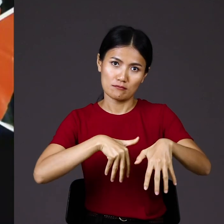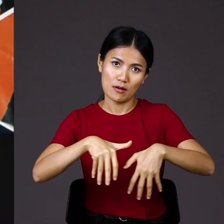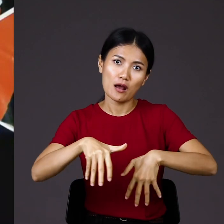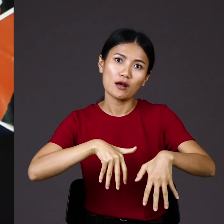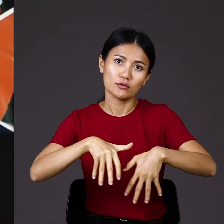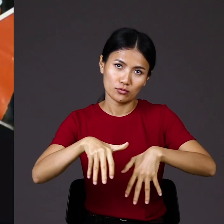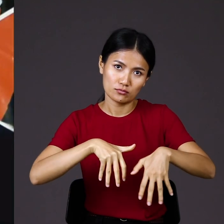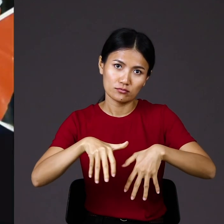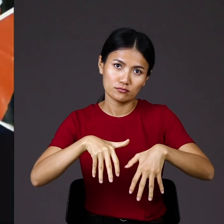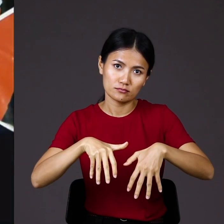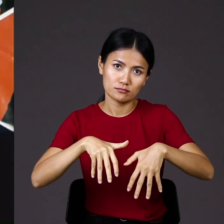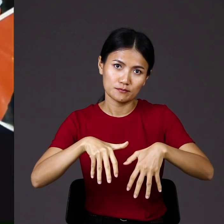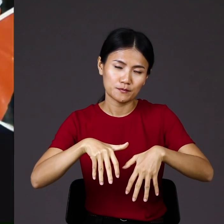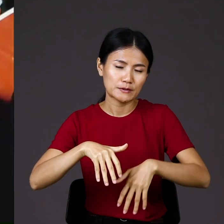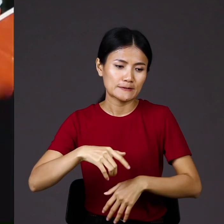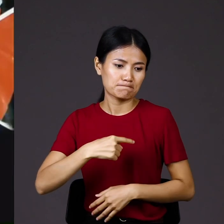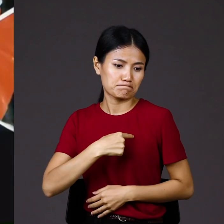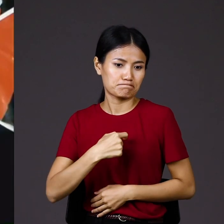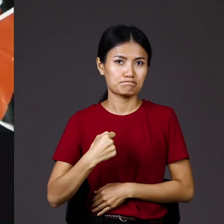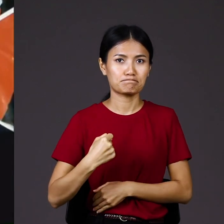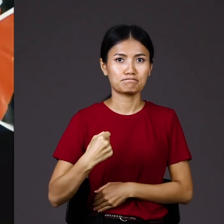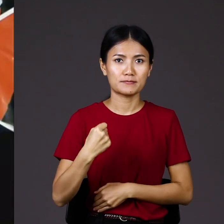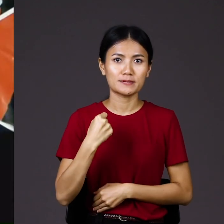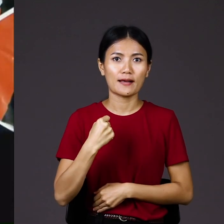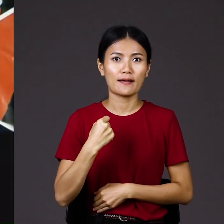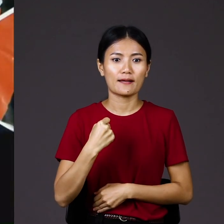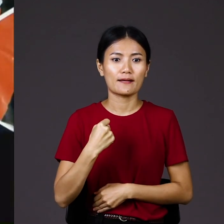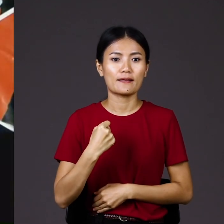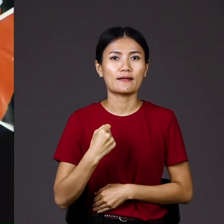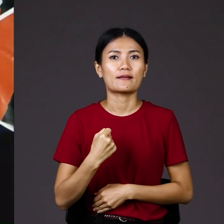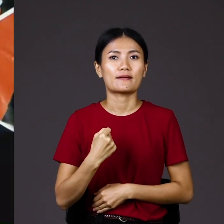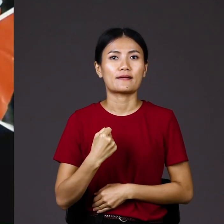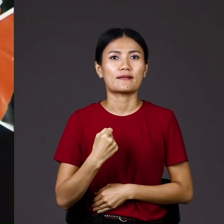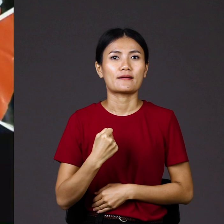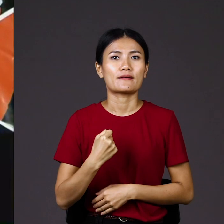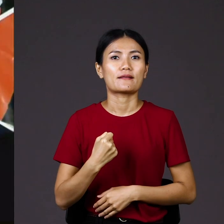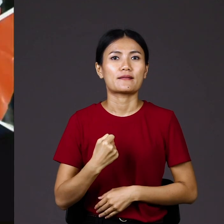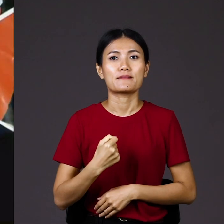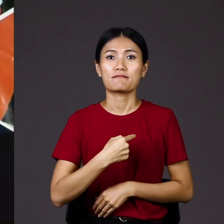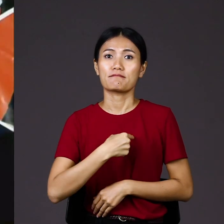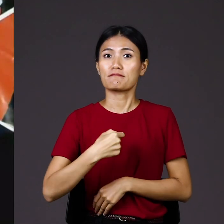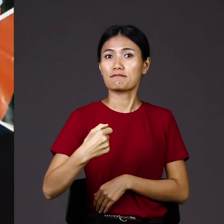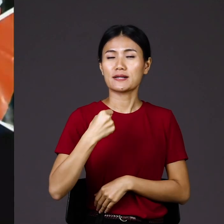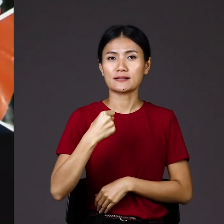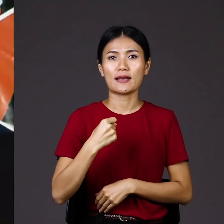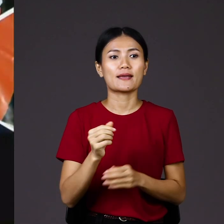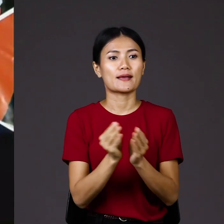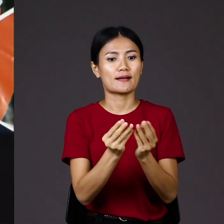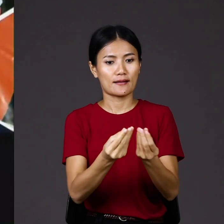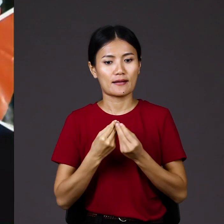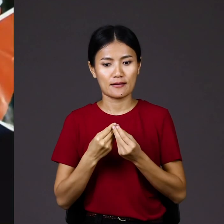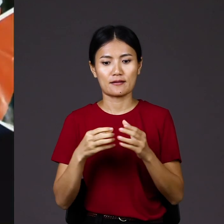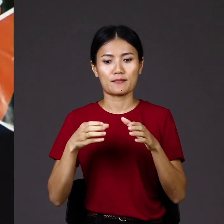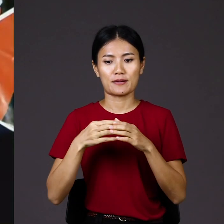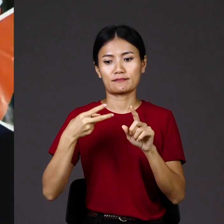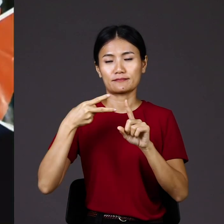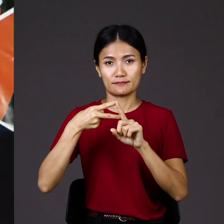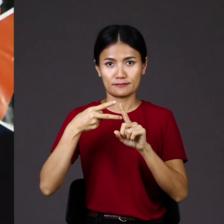านี้มาจากความเชื่อมั่น ในพรรคอนาคต